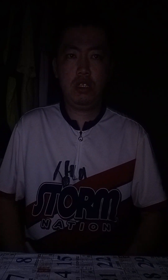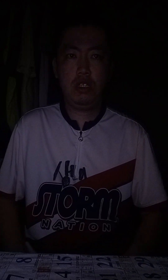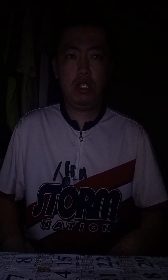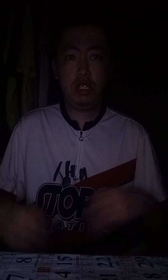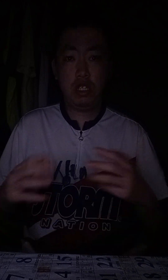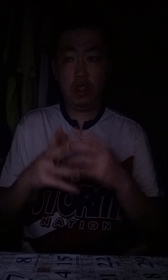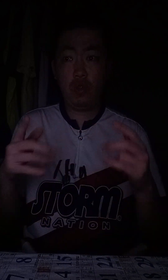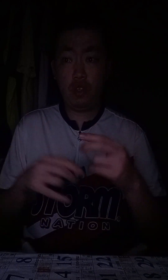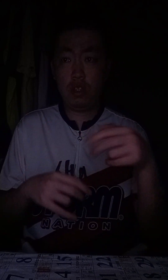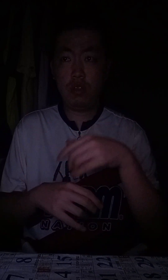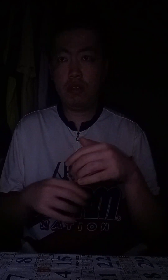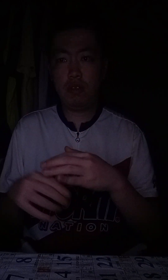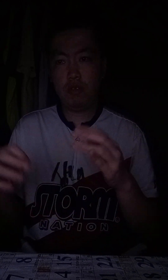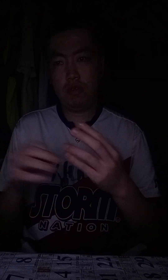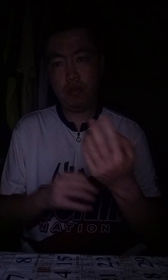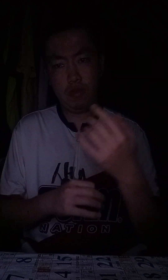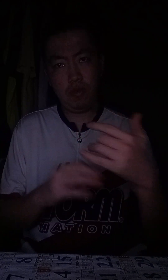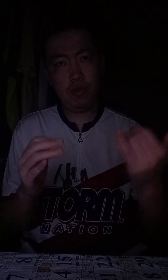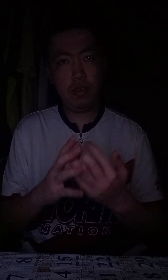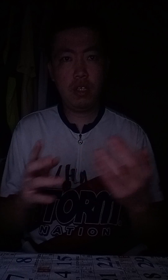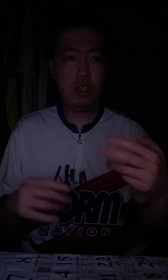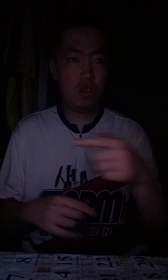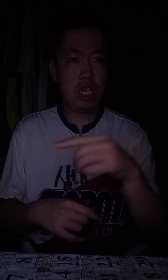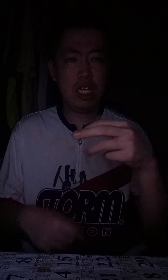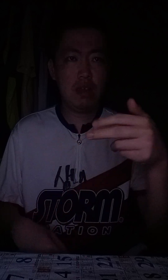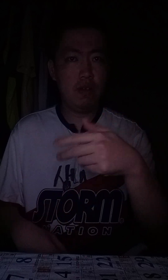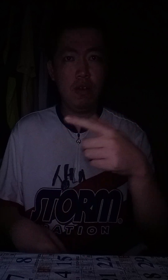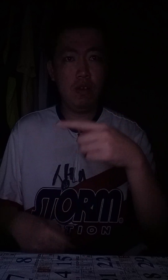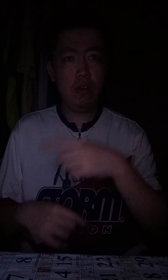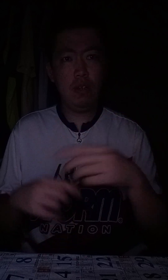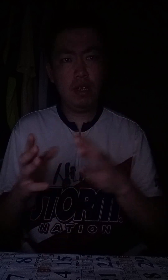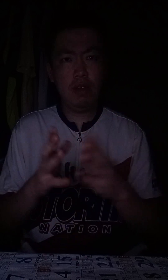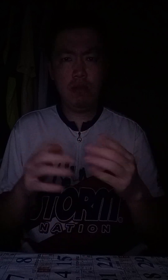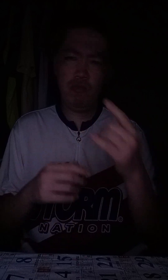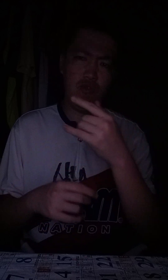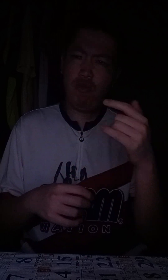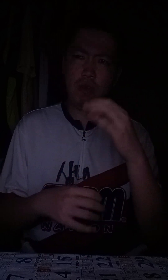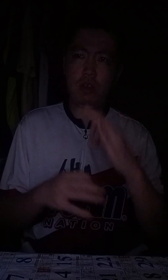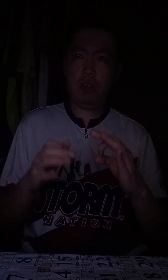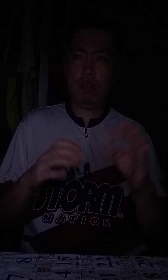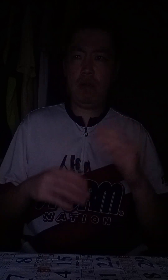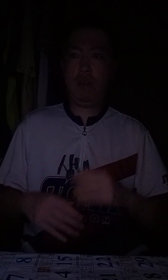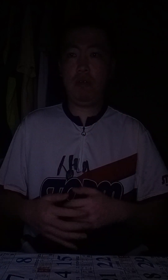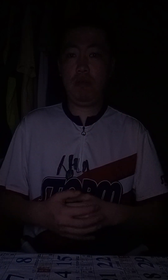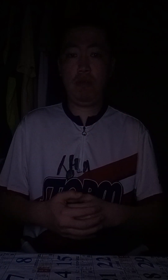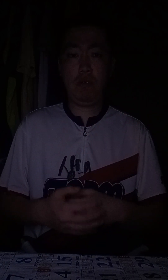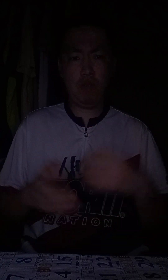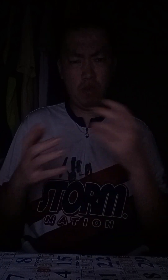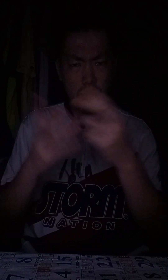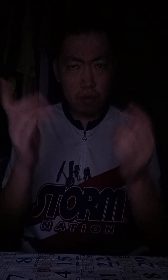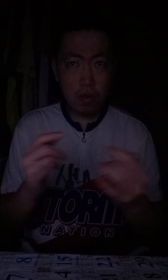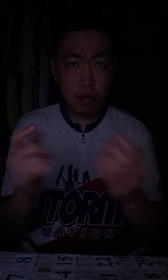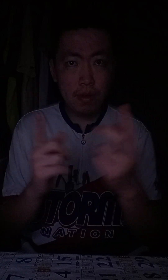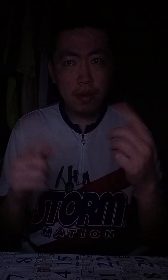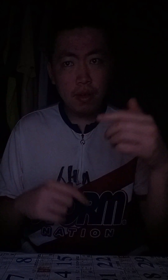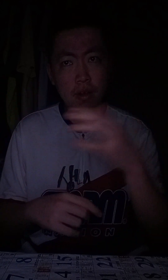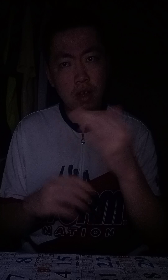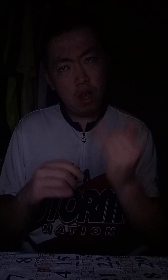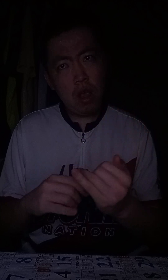강릉시가 친환경 올림픽을 위해 추진한 천연가스 버스 도입이 불투명해졌습니다. 공영주차장 확보 문제 등에 대해